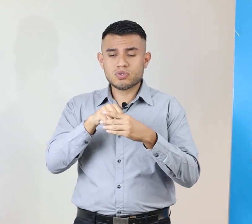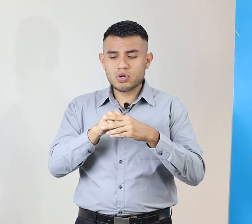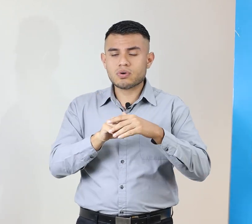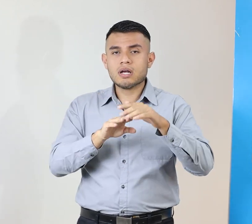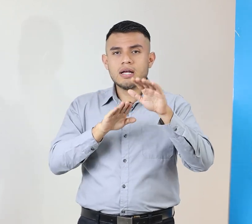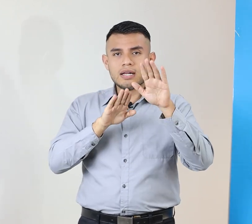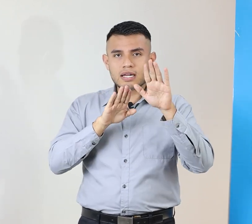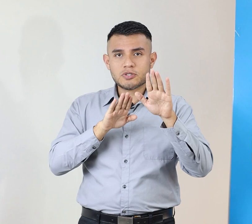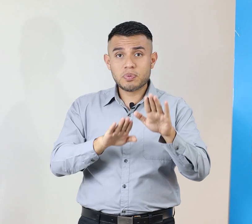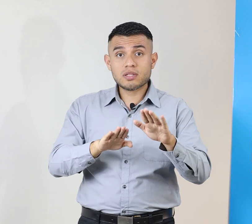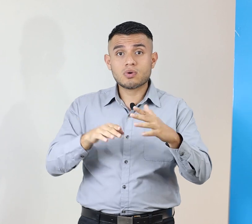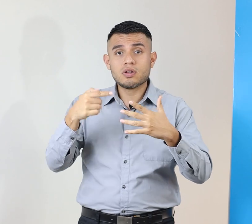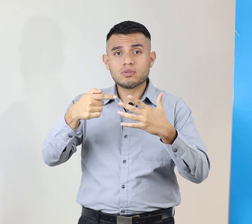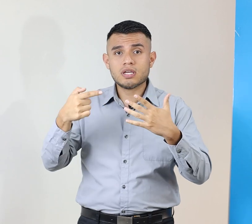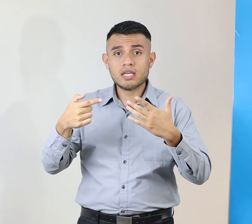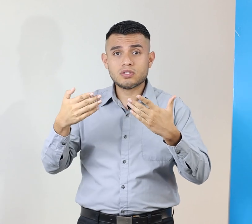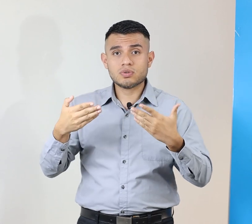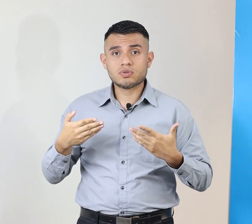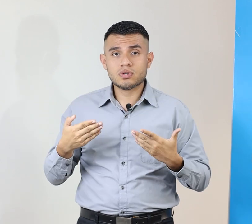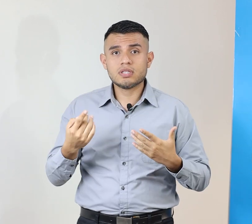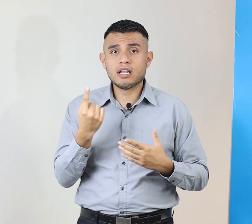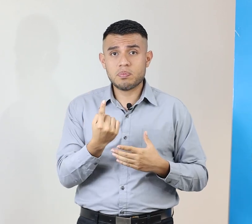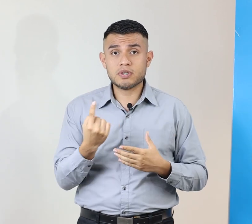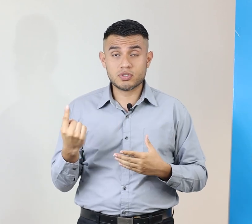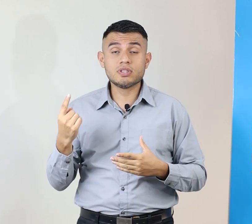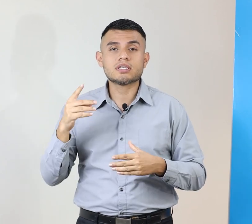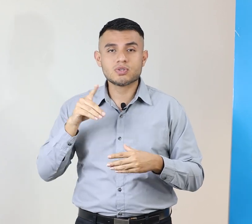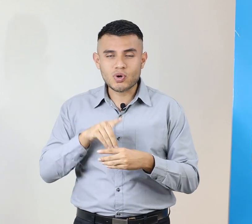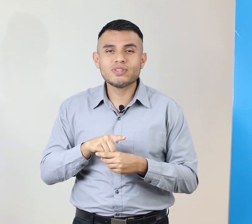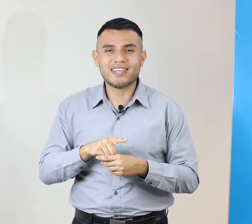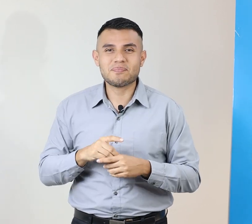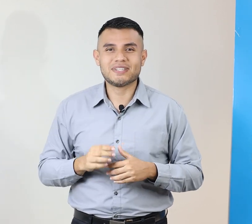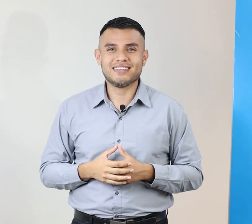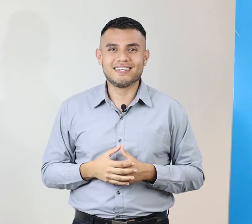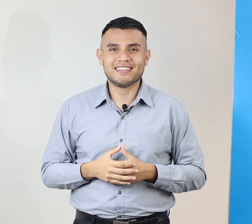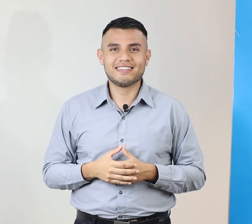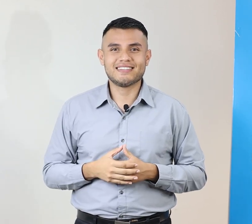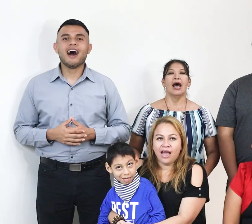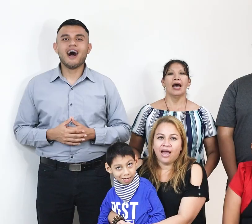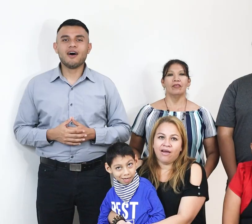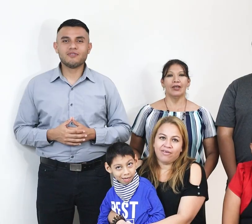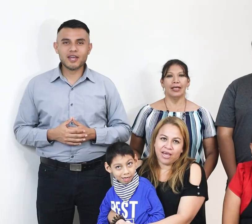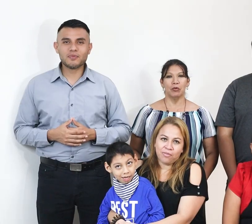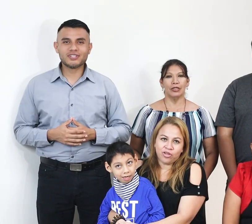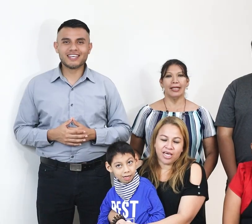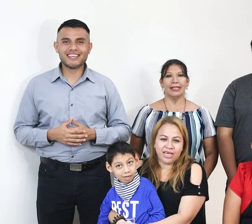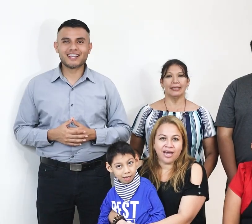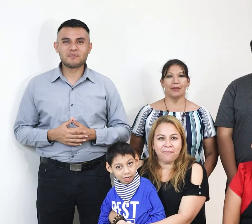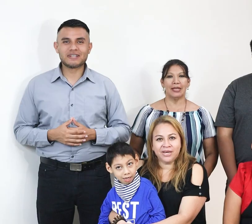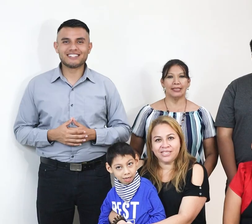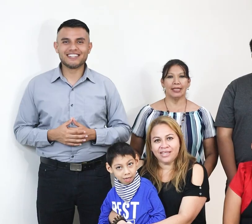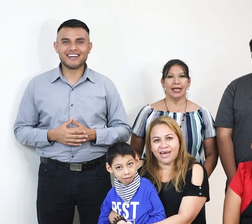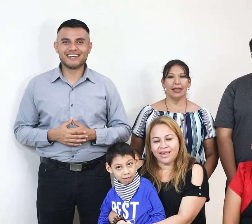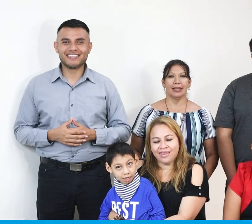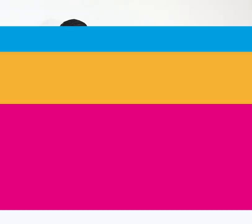inclusión, respeto a los derechos de las personas con discapacidad. ¡Hablemos de discapacidad!